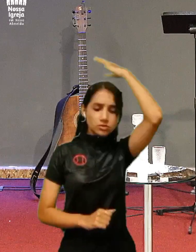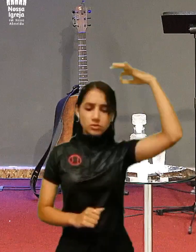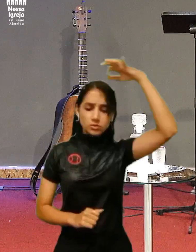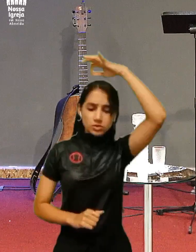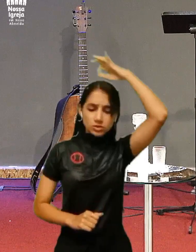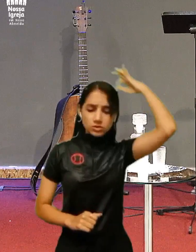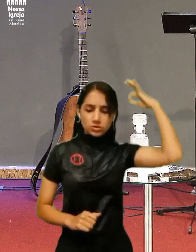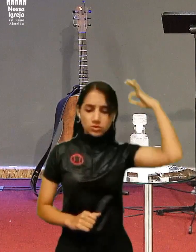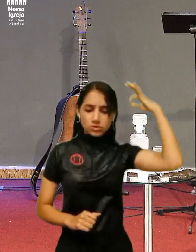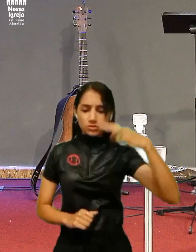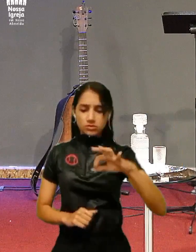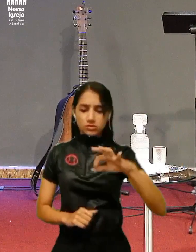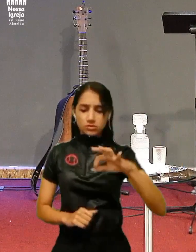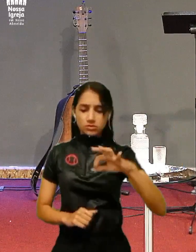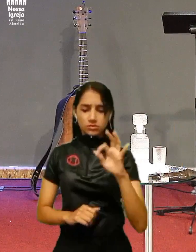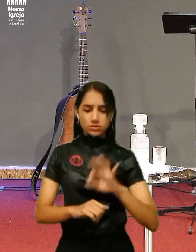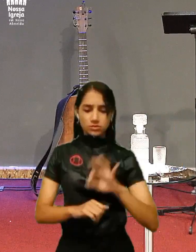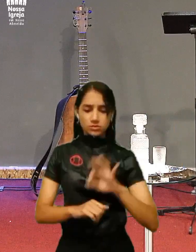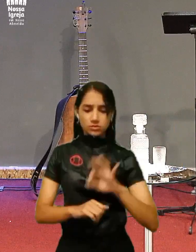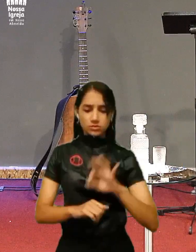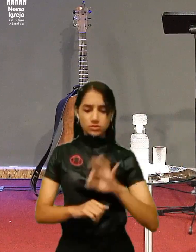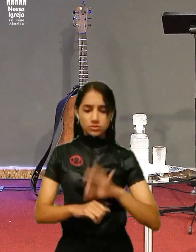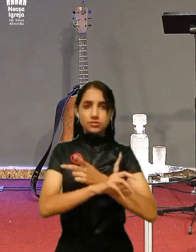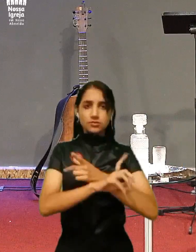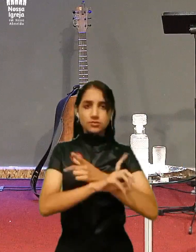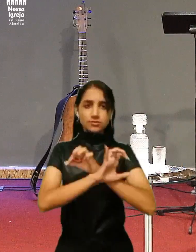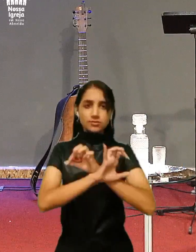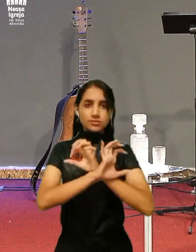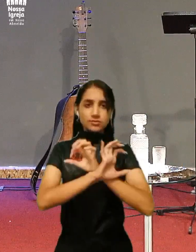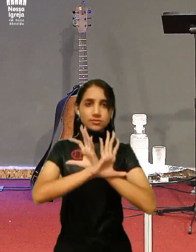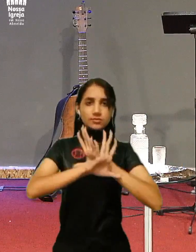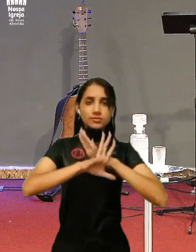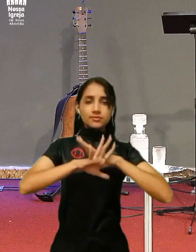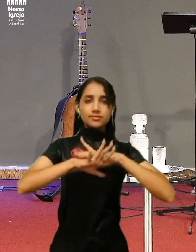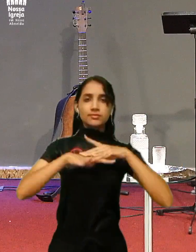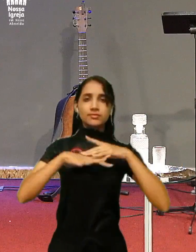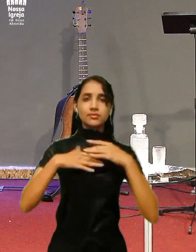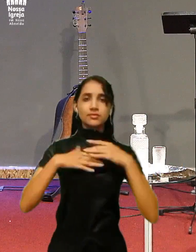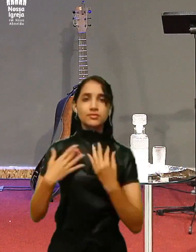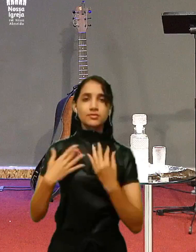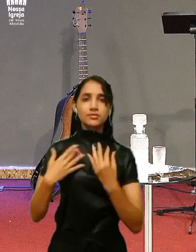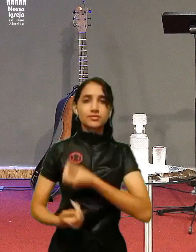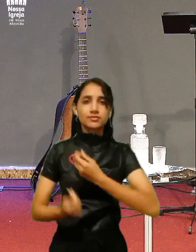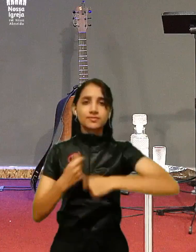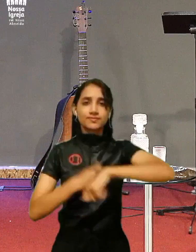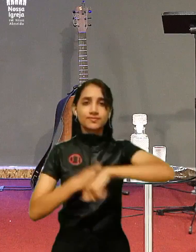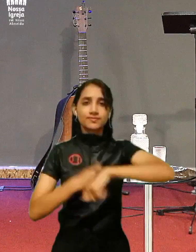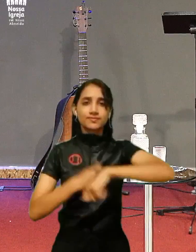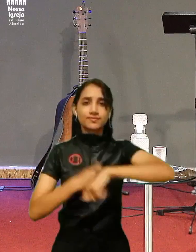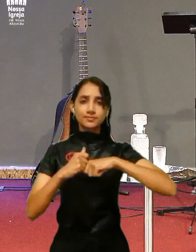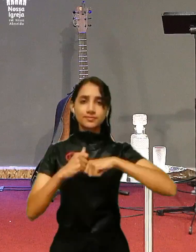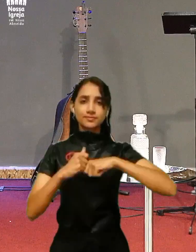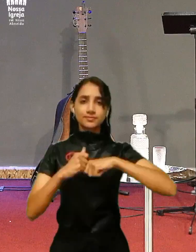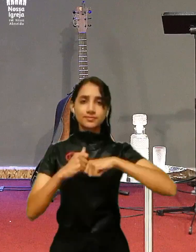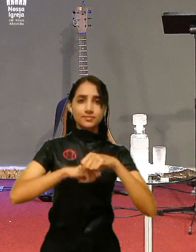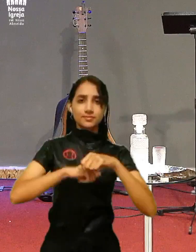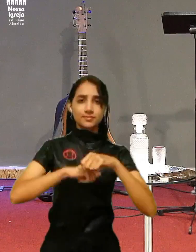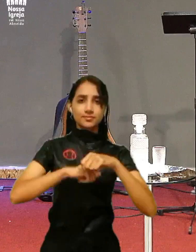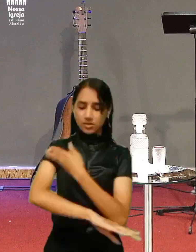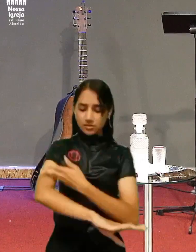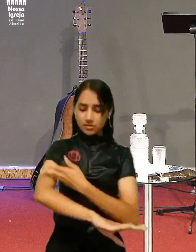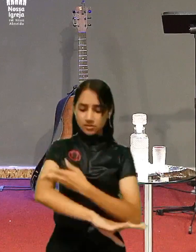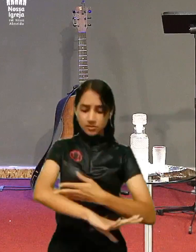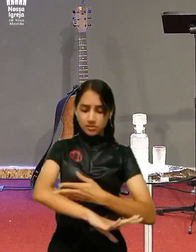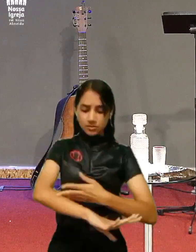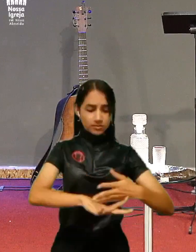e vivereis. Porei tendões sobre vós, farei crescer carne sobre vós estenderei pele, e porei